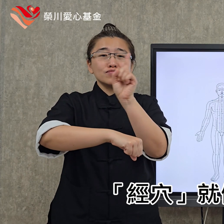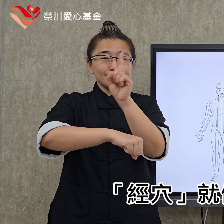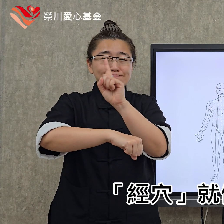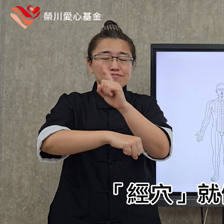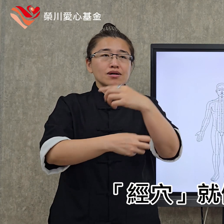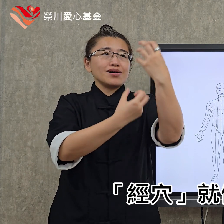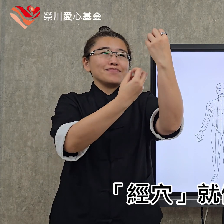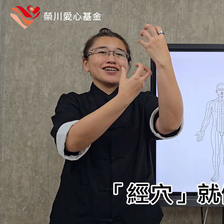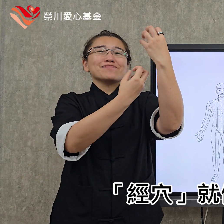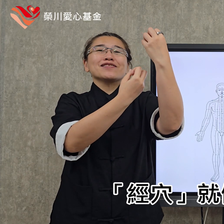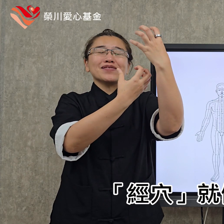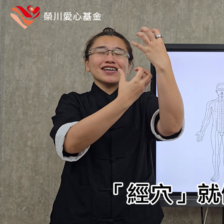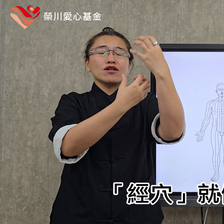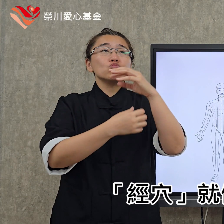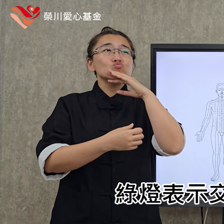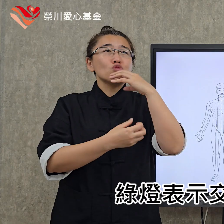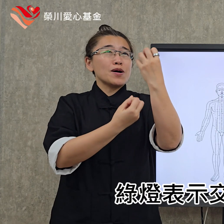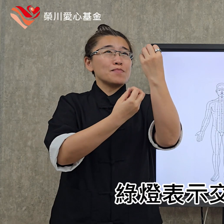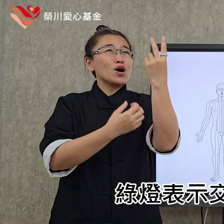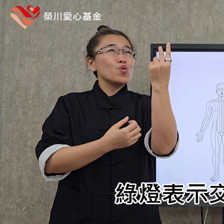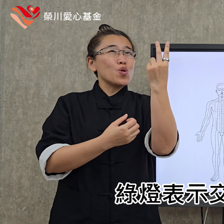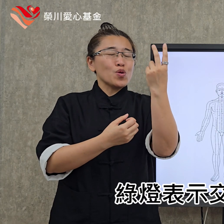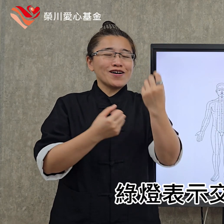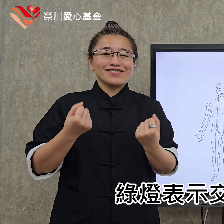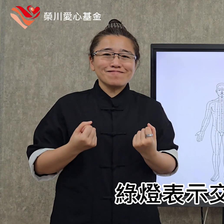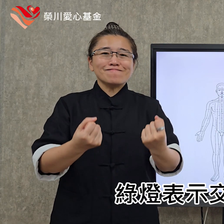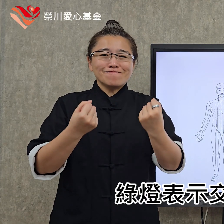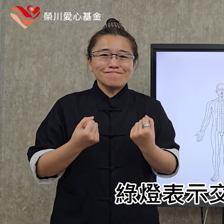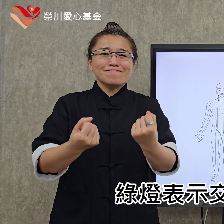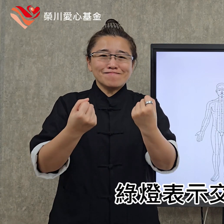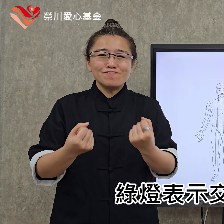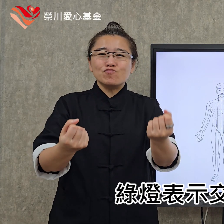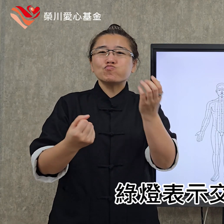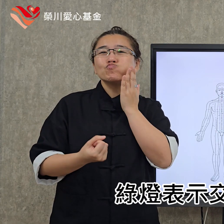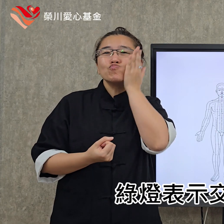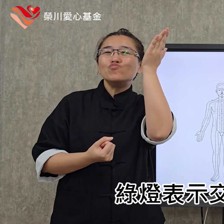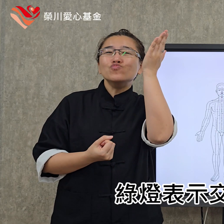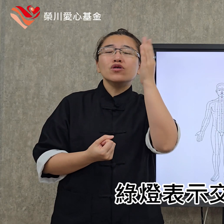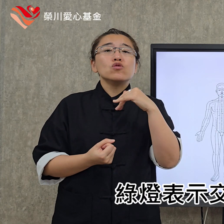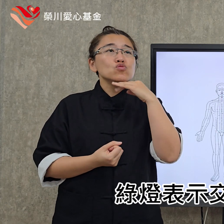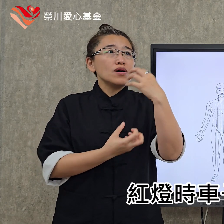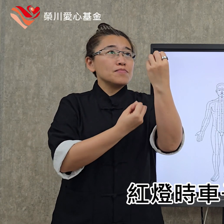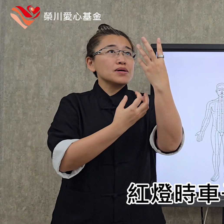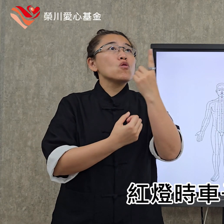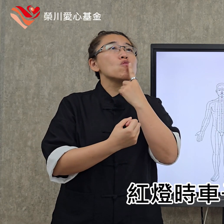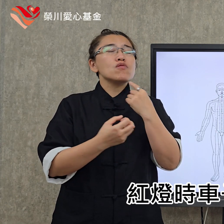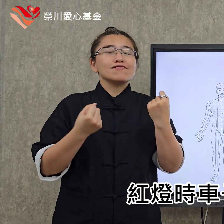就好似交通燈，綠燈就代表交通順暢，紅燈嘅時候車停